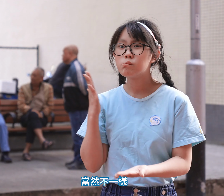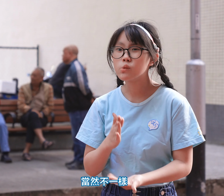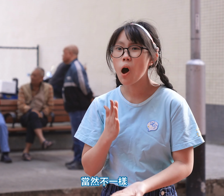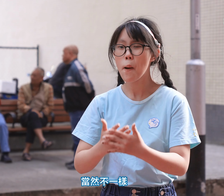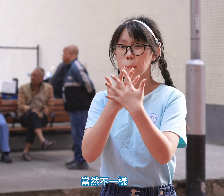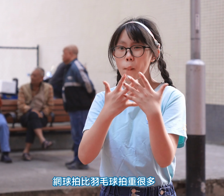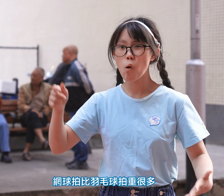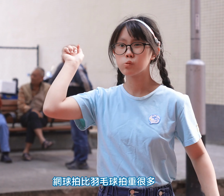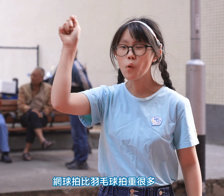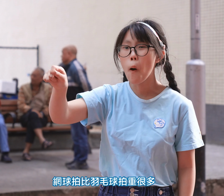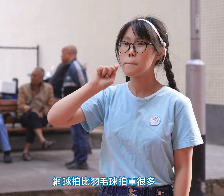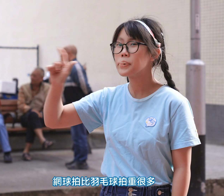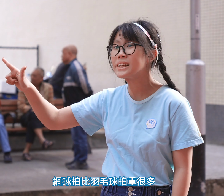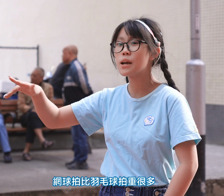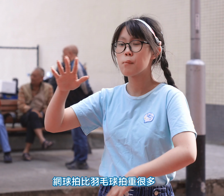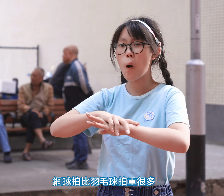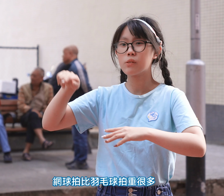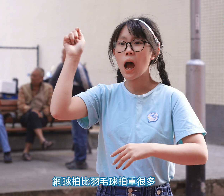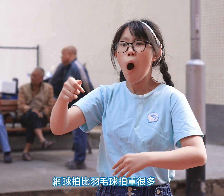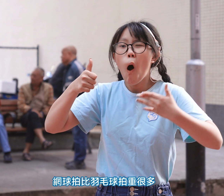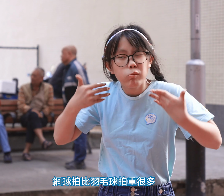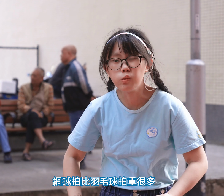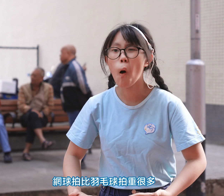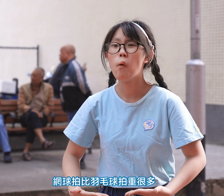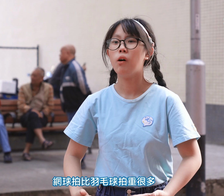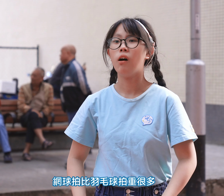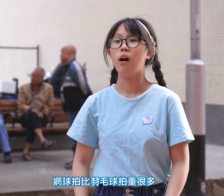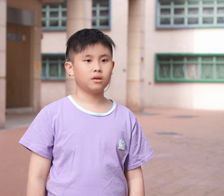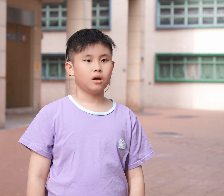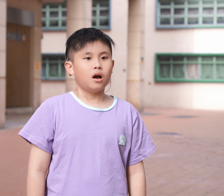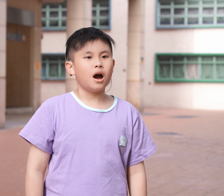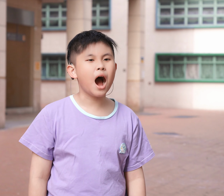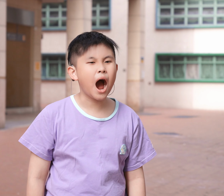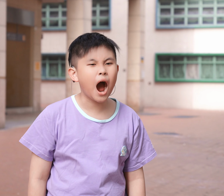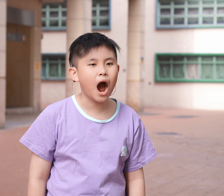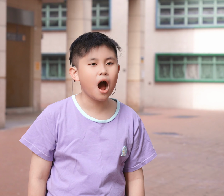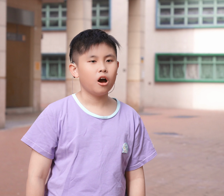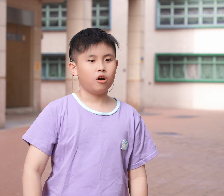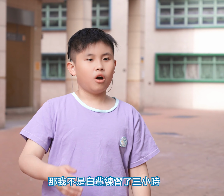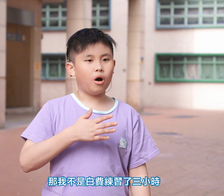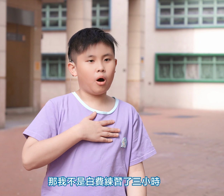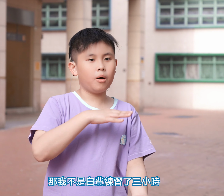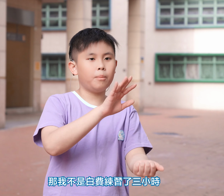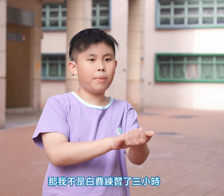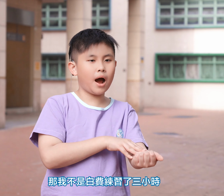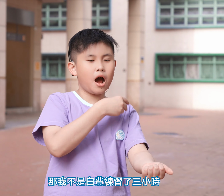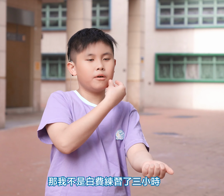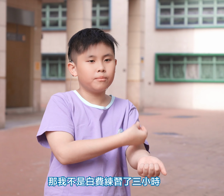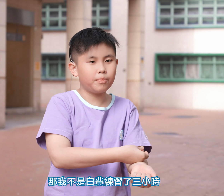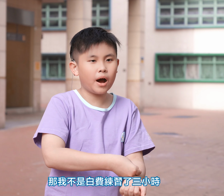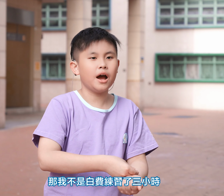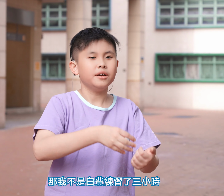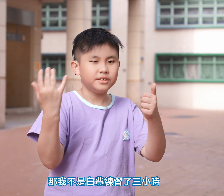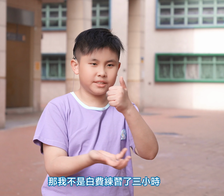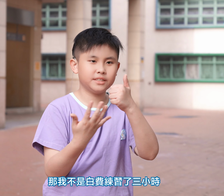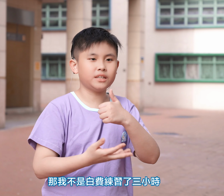梗係唔同啦，網球拍比羽毛球拍重好多㗎。 吓？咁我咪白費咗3個